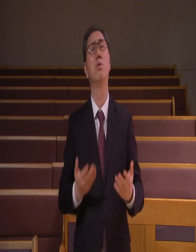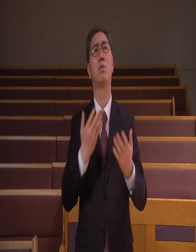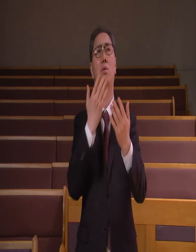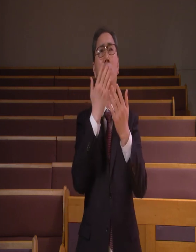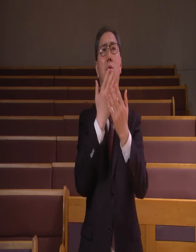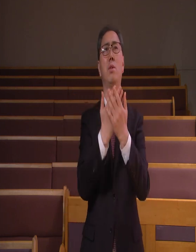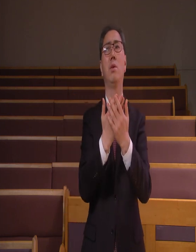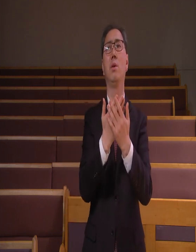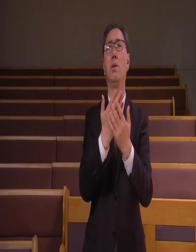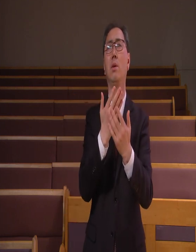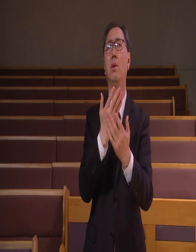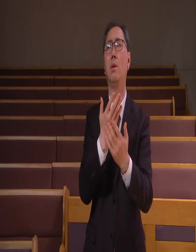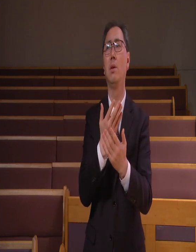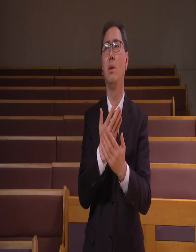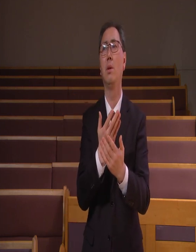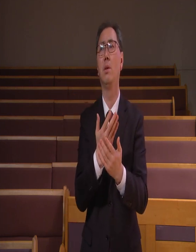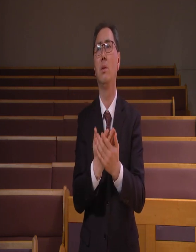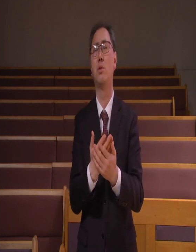용서하여